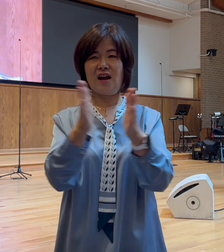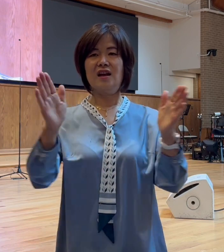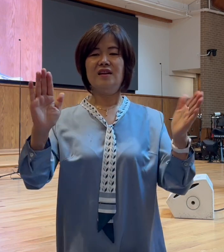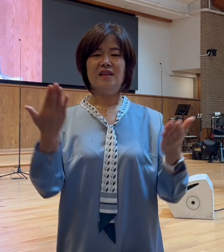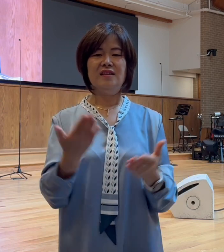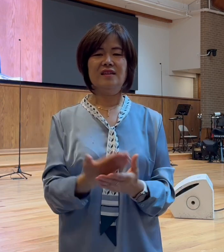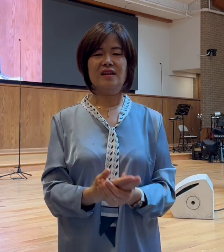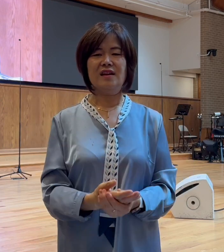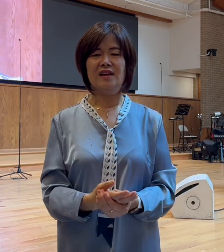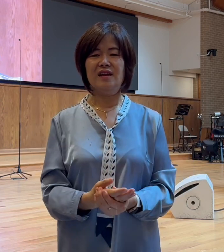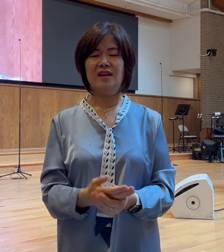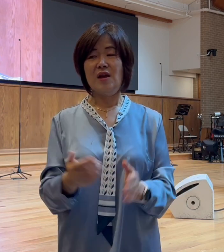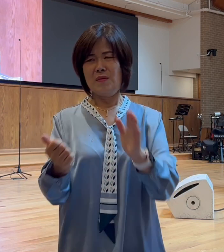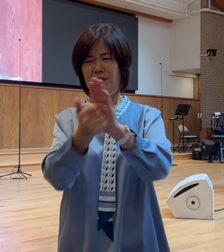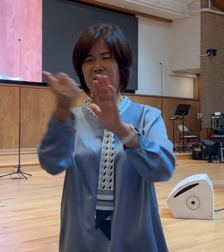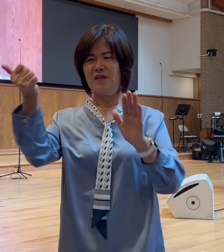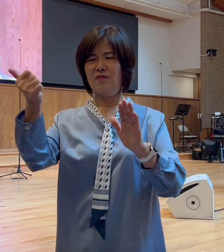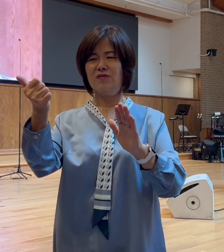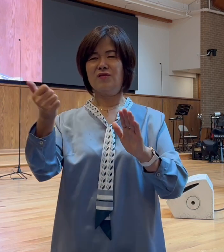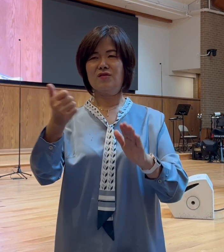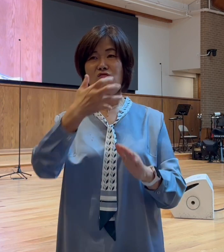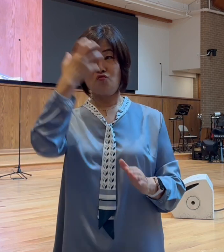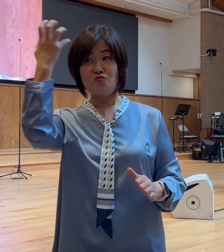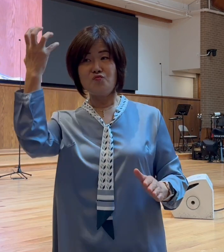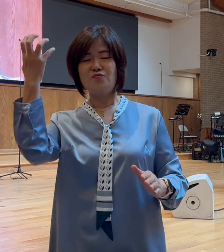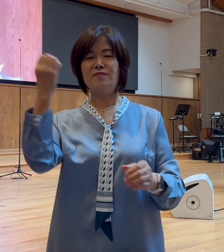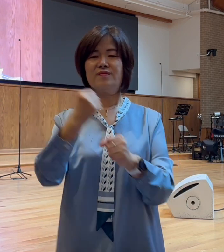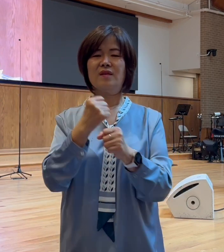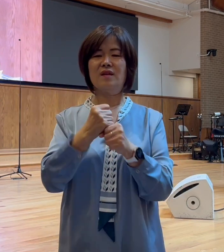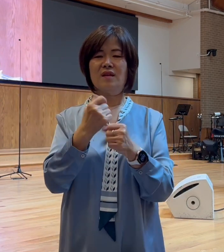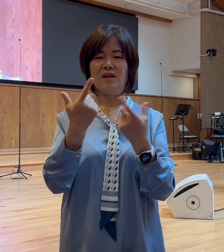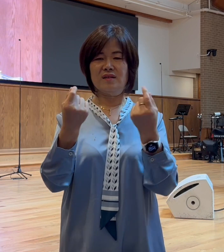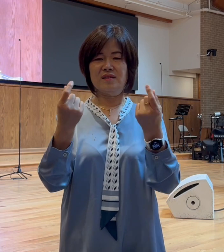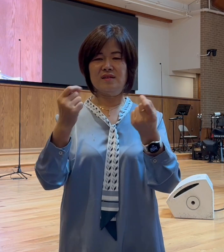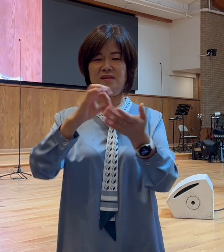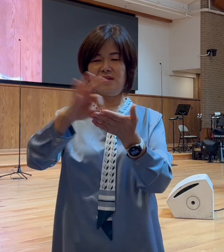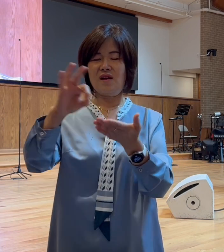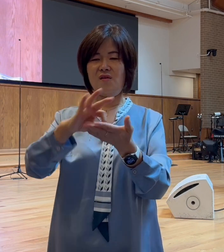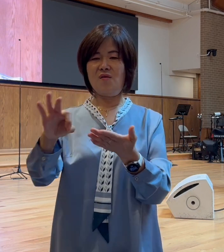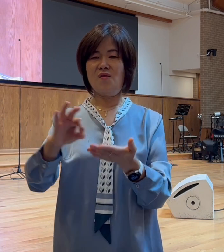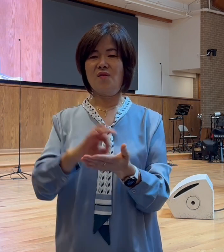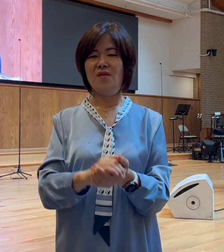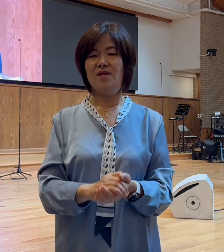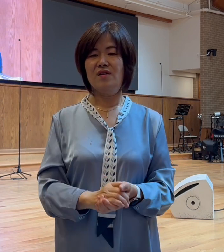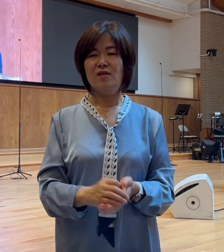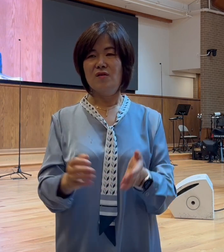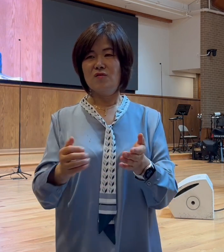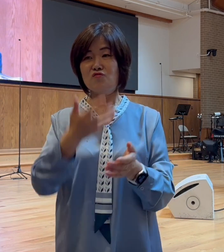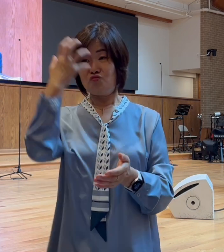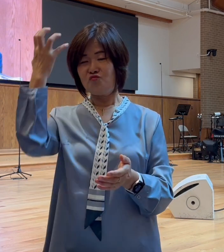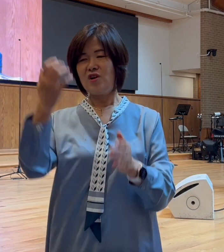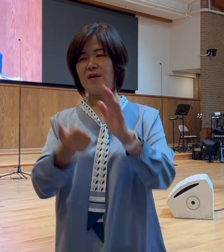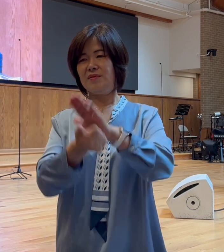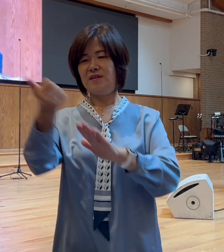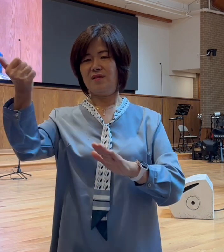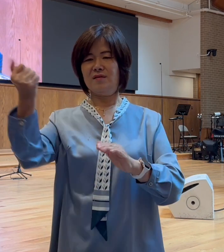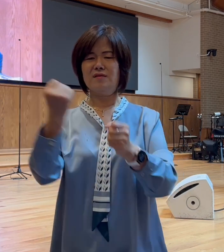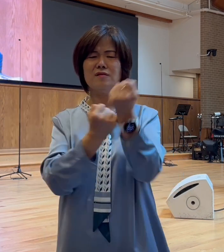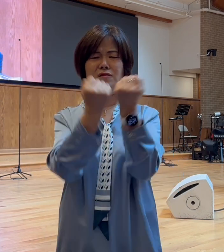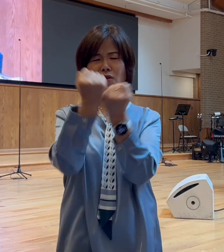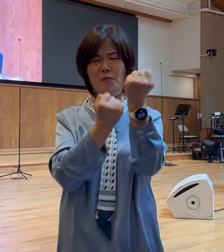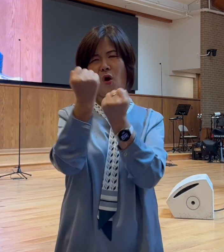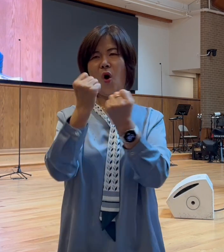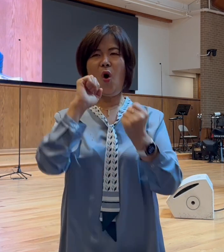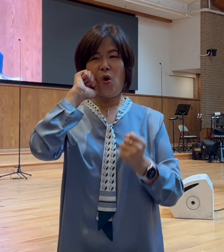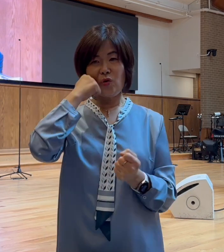했는데, 비전이나 꿈이라는 단어만큼 사용을 많이 하는 단어도 없지만 꿈과 비전만큼 설명하기가